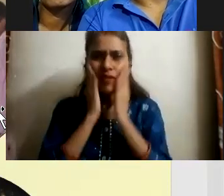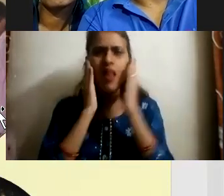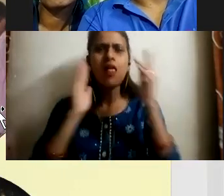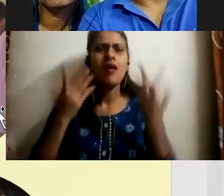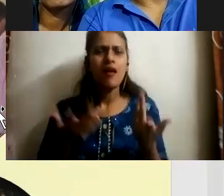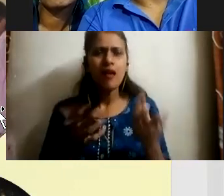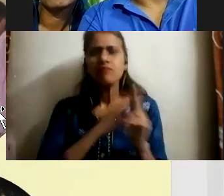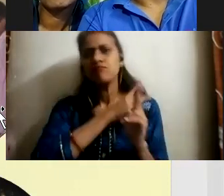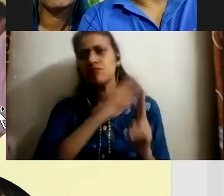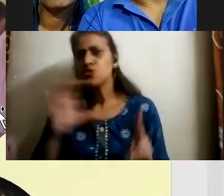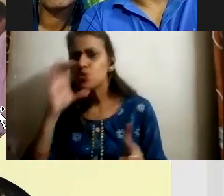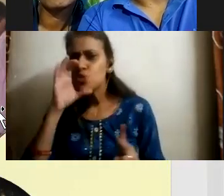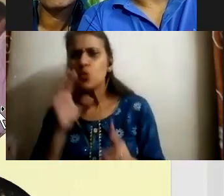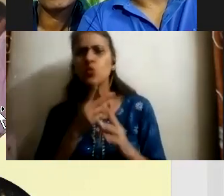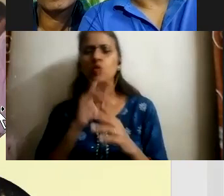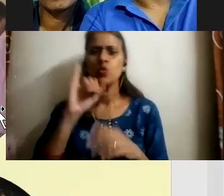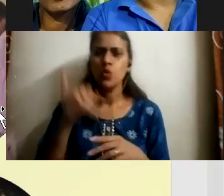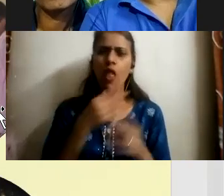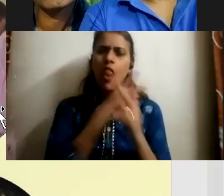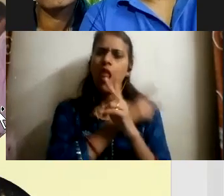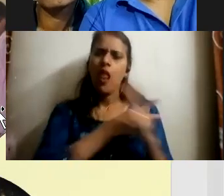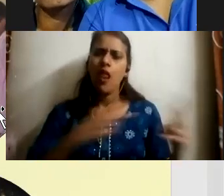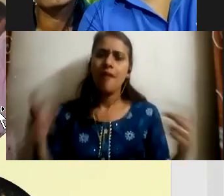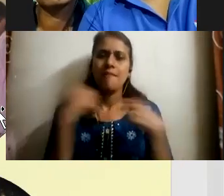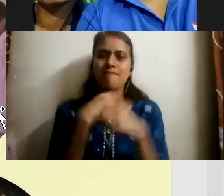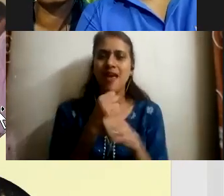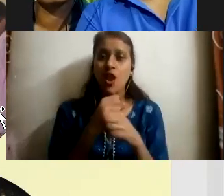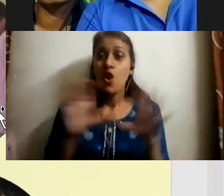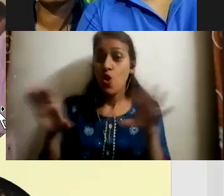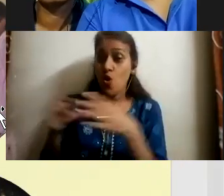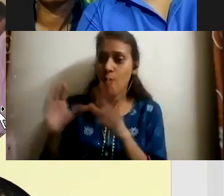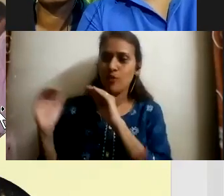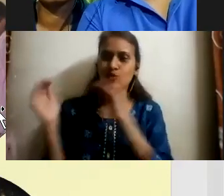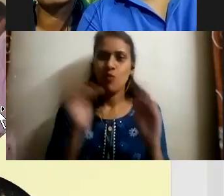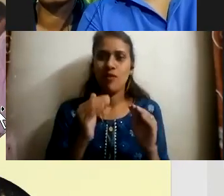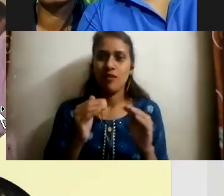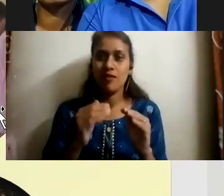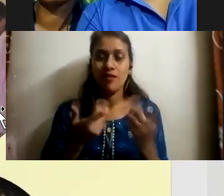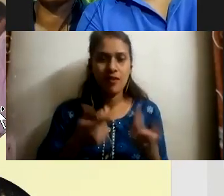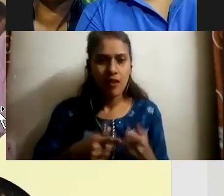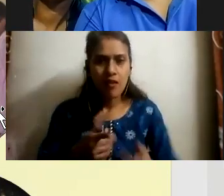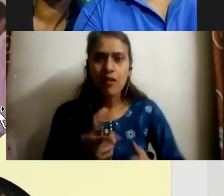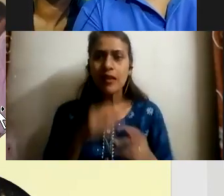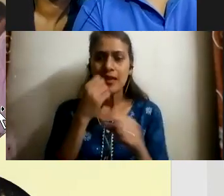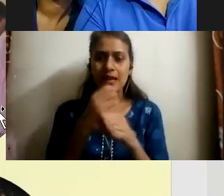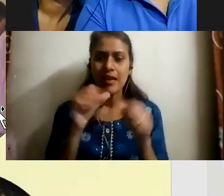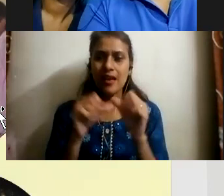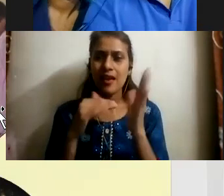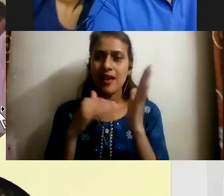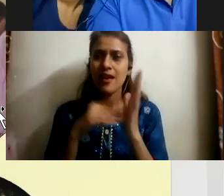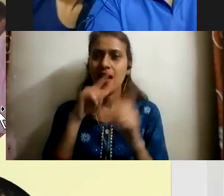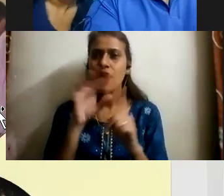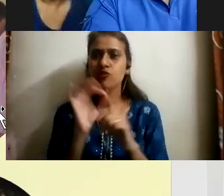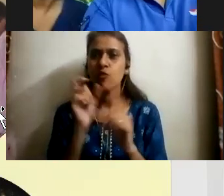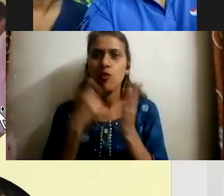है जहाँ पे कम्युनिटी सपोर्ट करती है और वो प्लांट जो था मिरेकल प्लांट अचानक गाजीपुर में एकदम से लाइफ हो